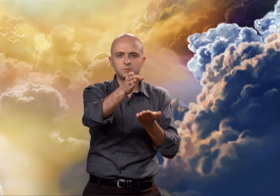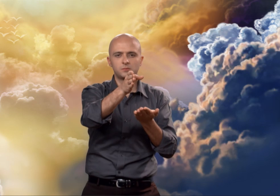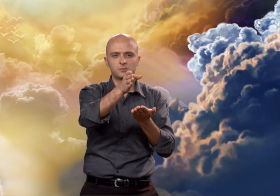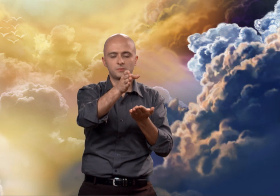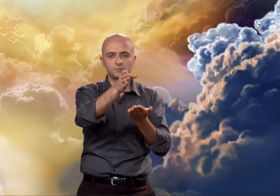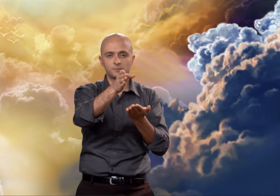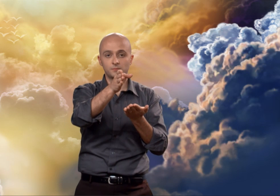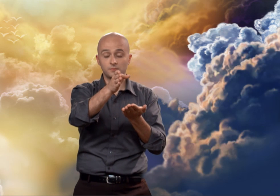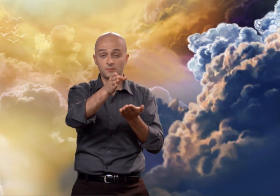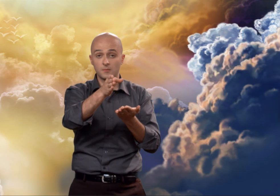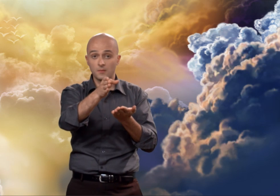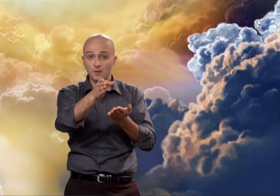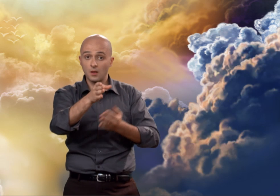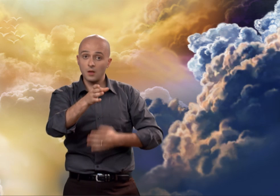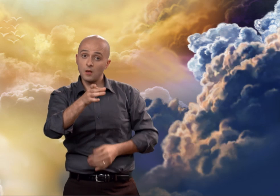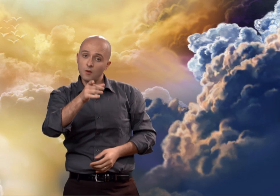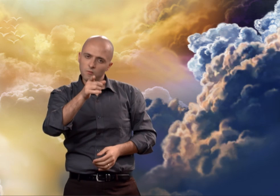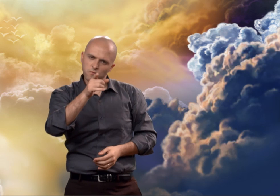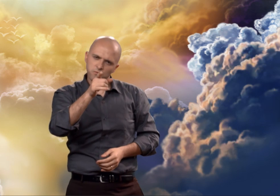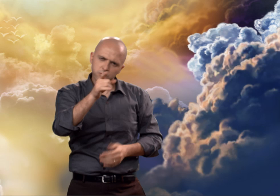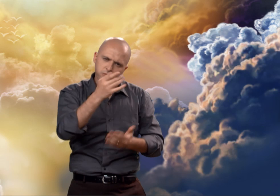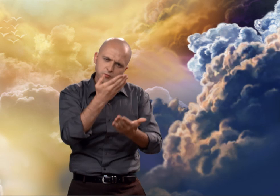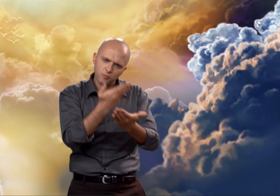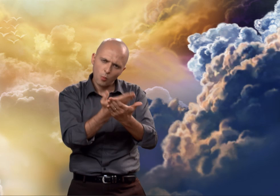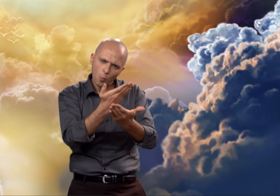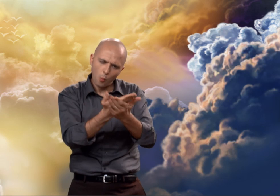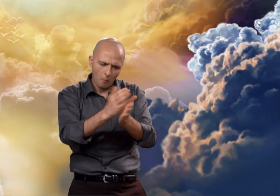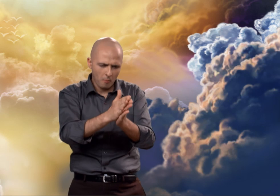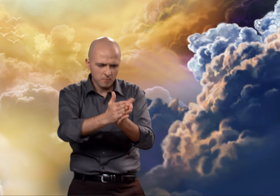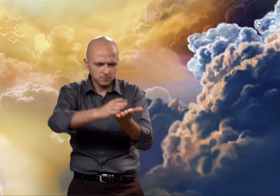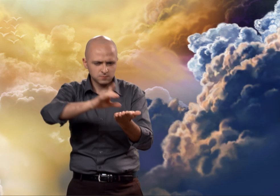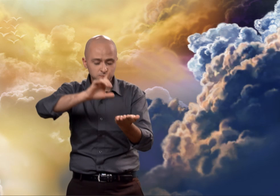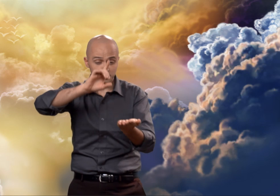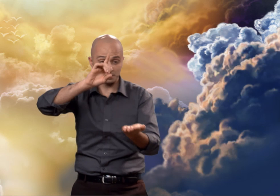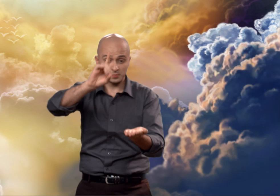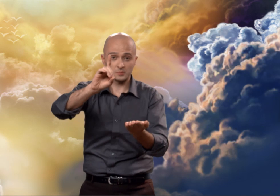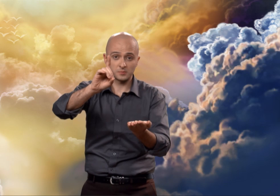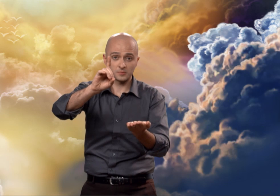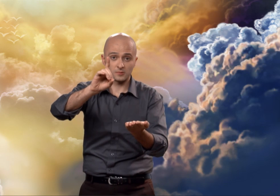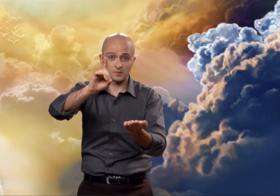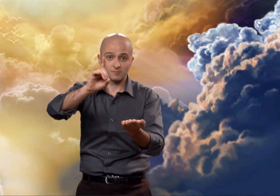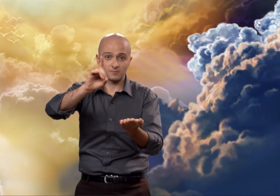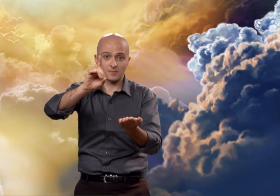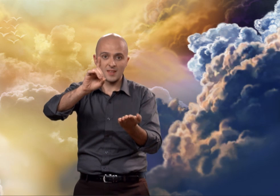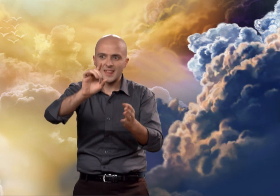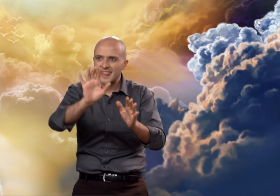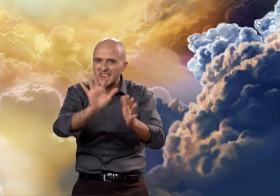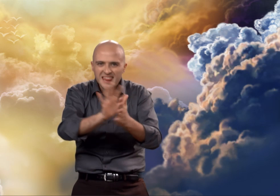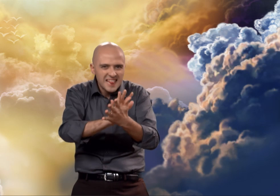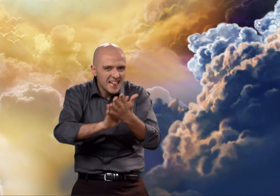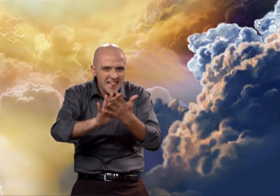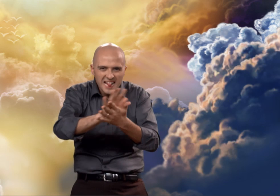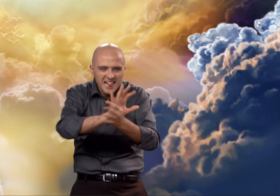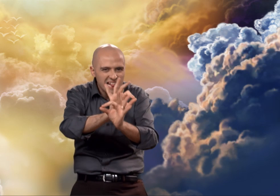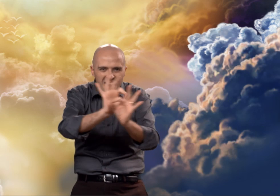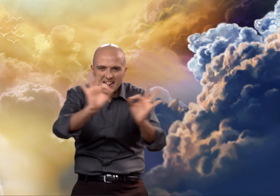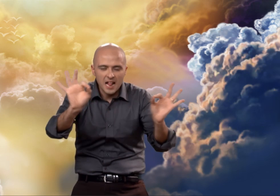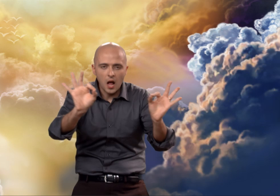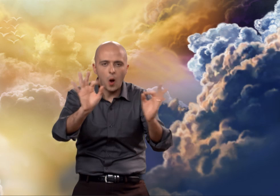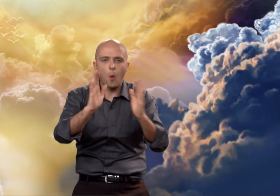Antigo e do Novo Testamentos muitas vezes vão além, duvidando da existência de Deus. Tendo perdido sua